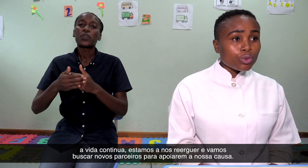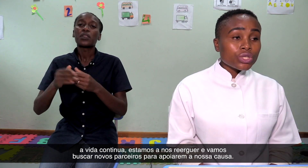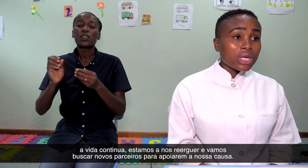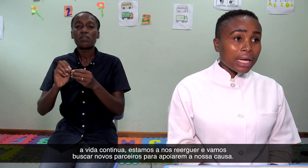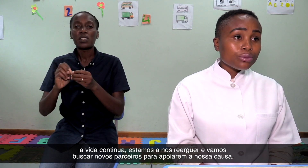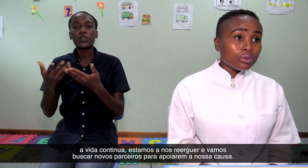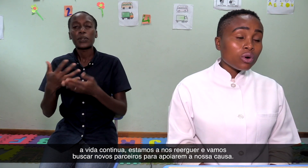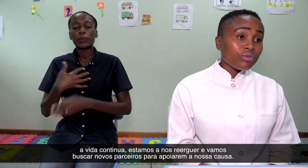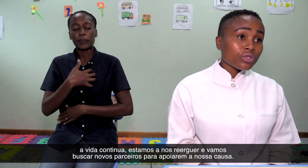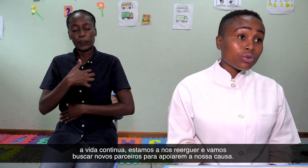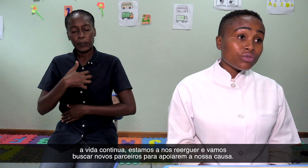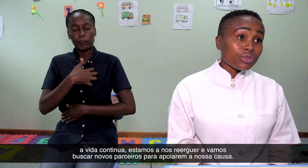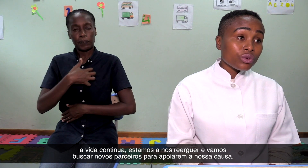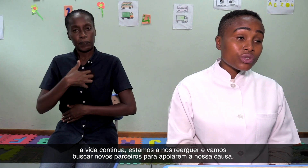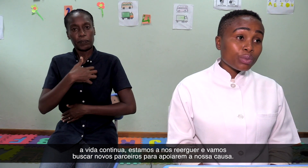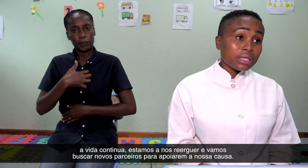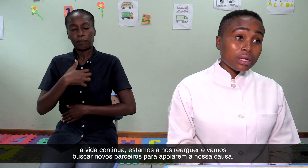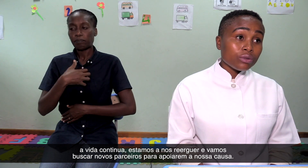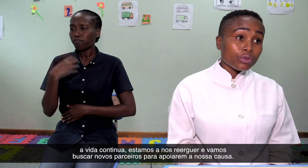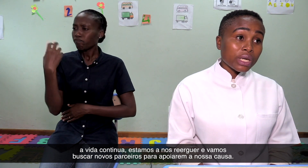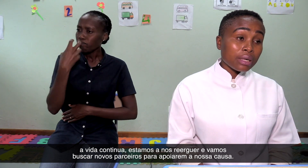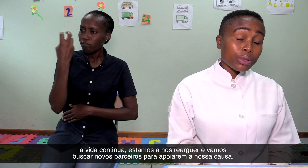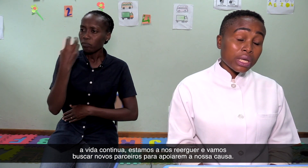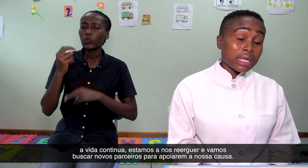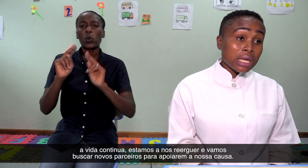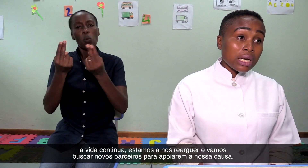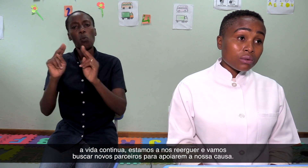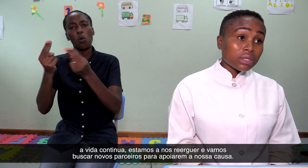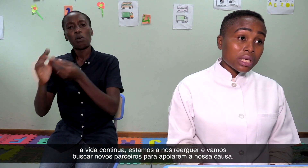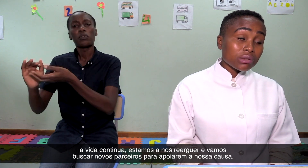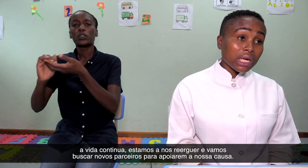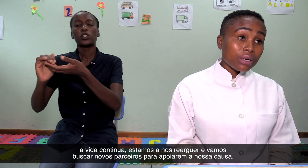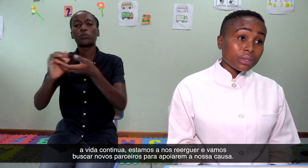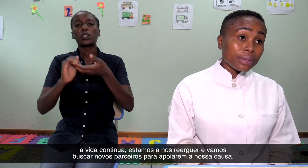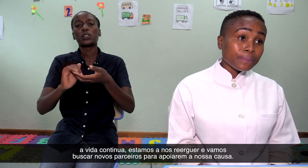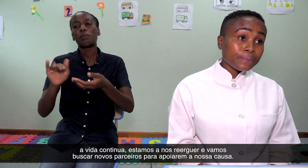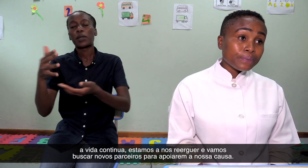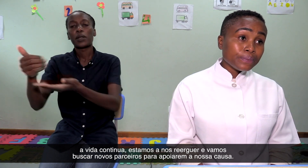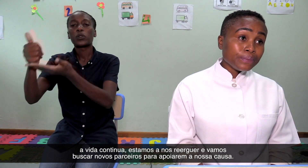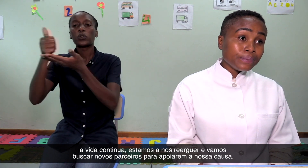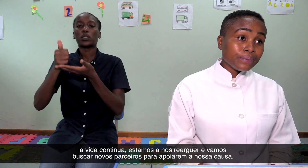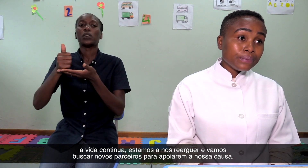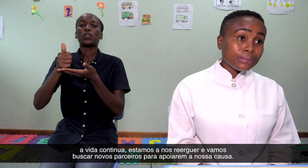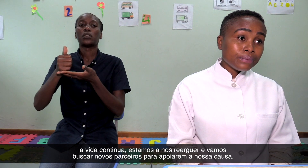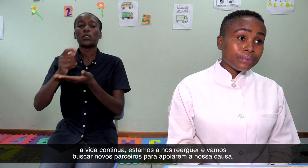vamos buscando novos parceiros para apoiarem a nossa causa.